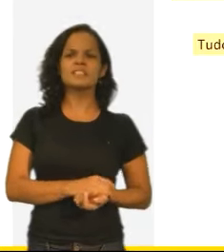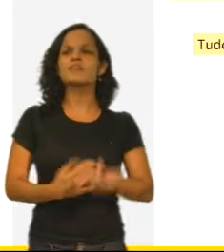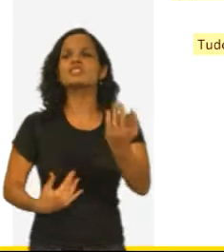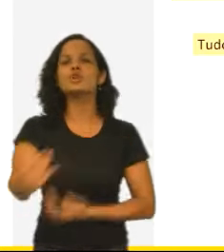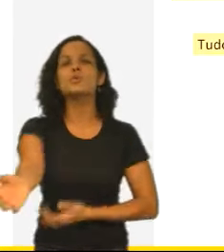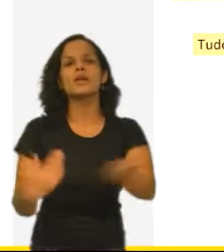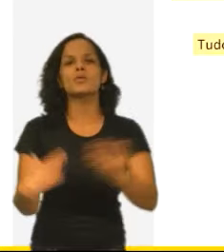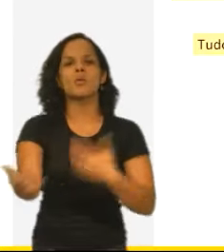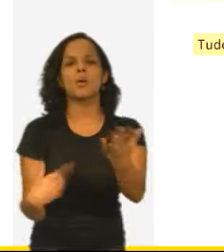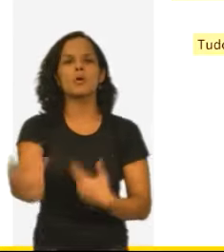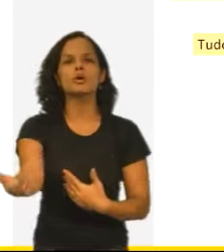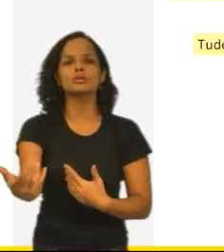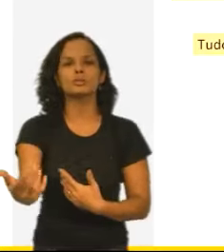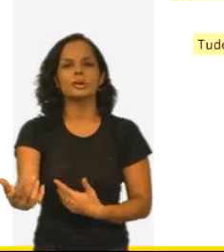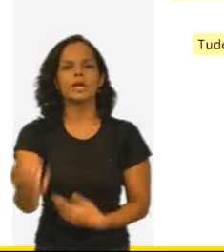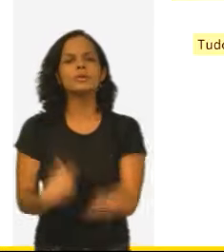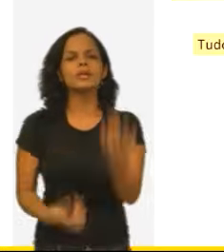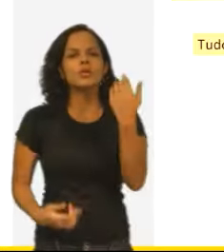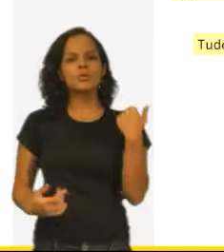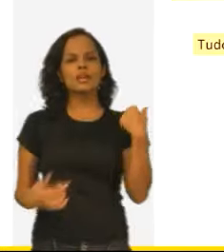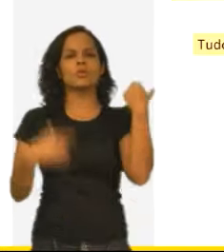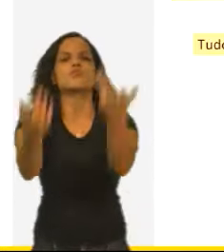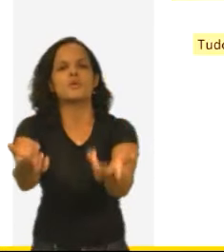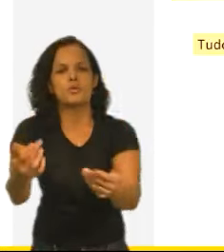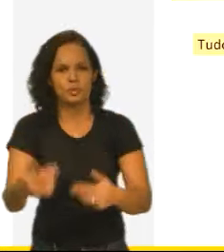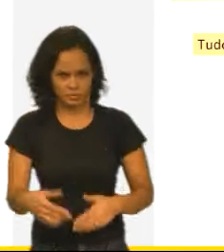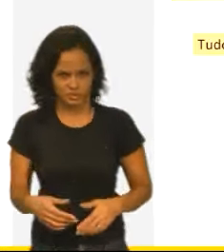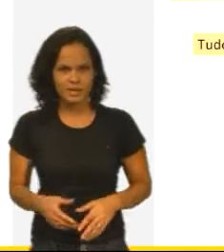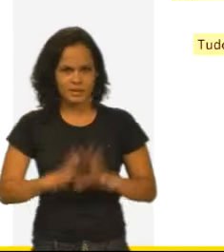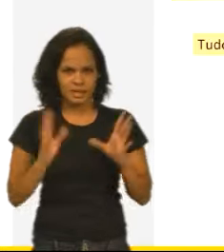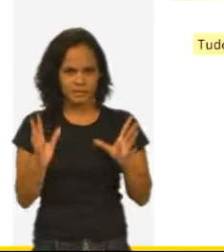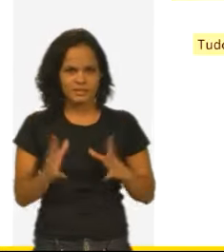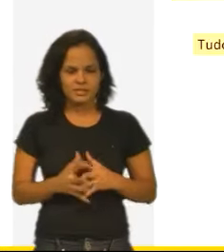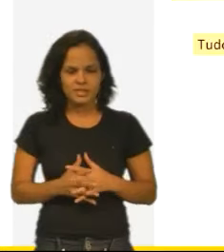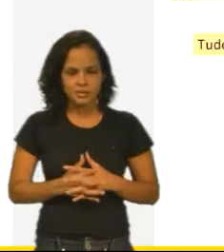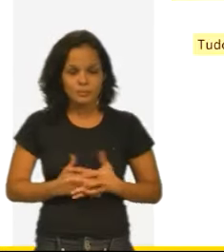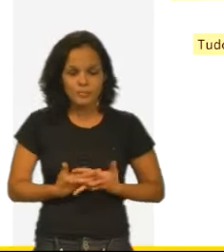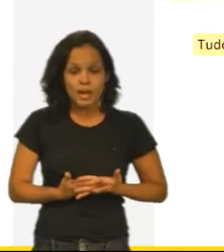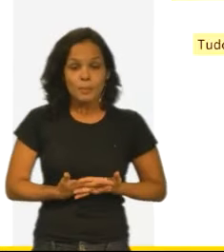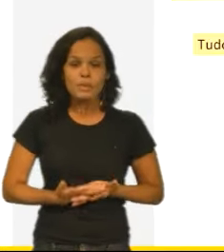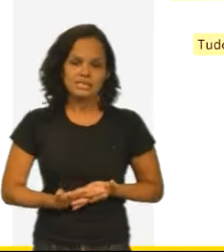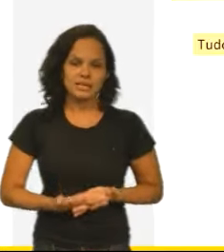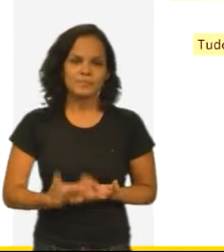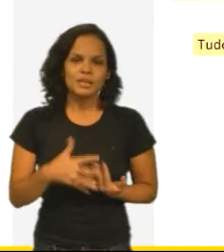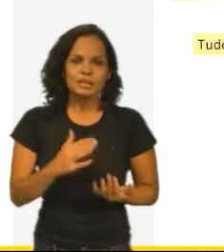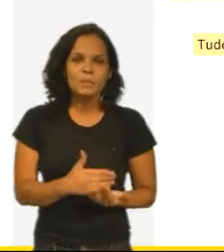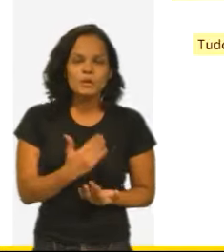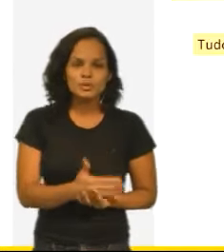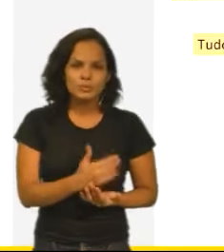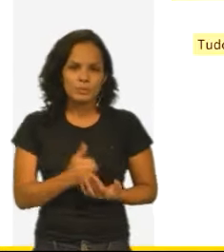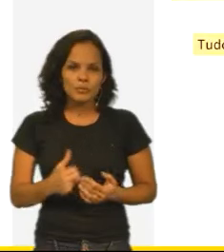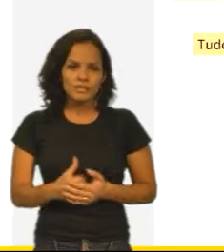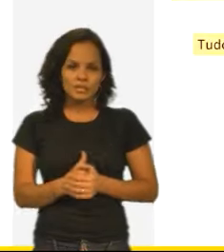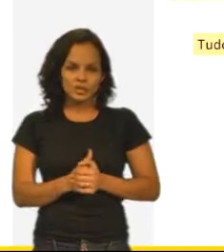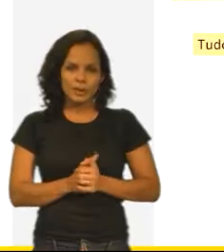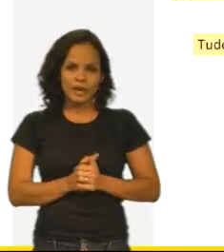pensava, se um é igual ao outro, eu tenho que concordar com um ou com o outro, sabe? Que trem meio esquisito. Pois é, depois de um tempo eu vi que existe uma regra